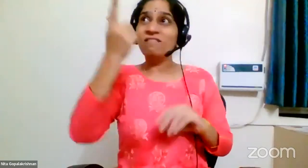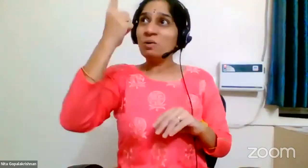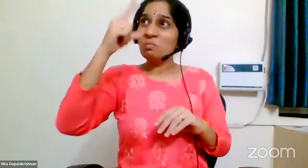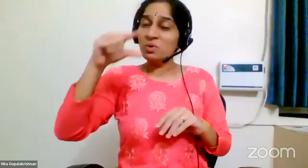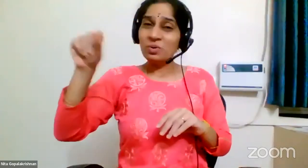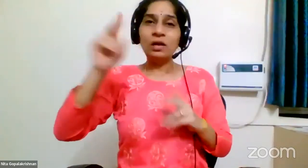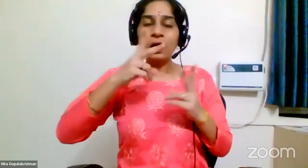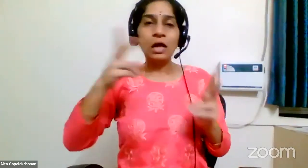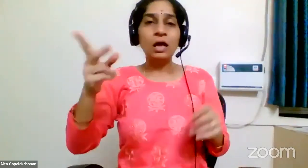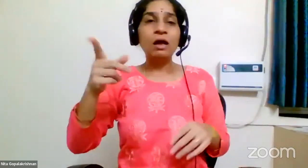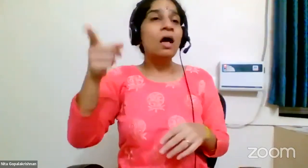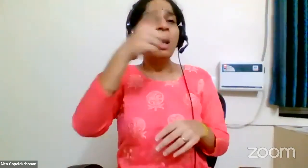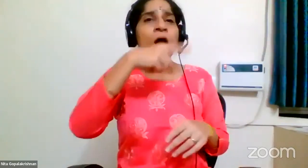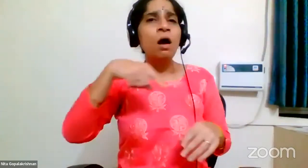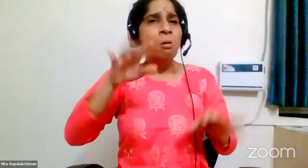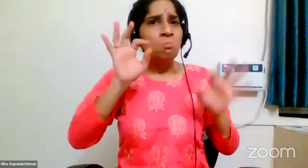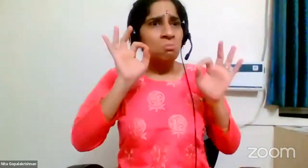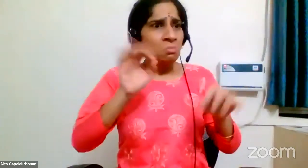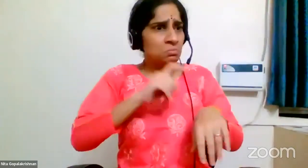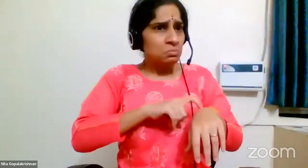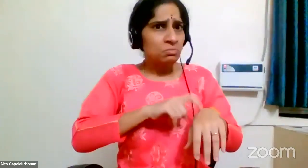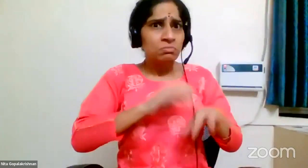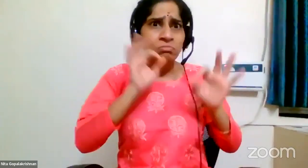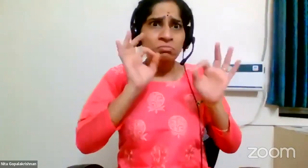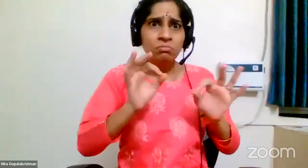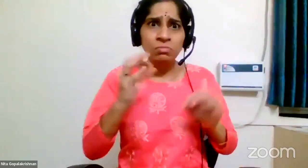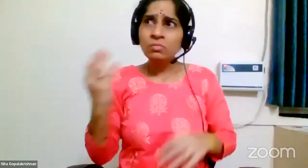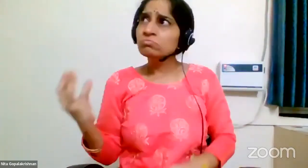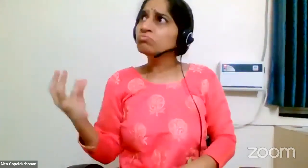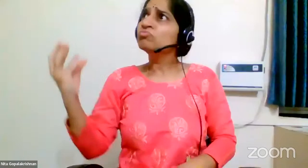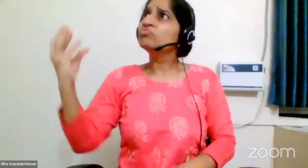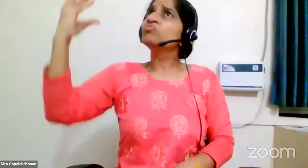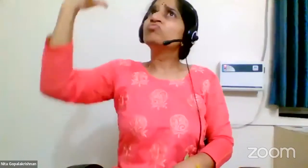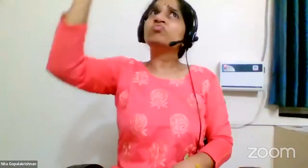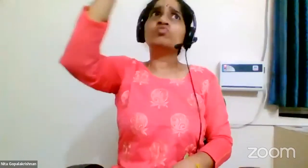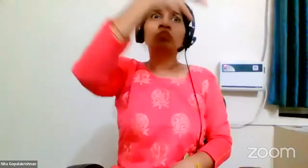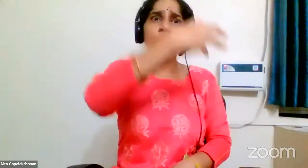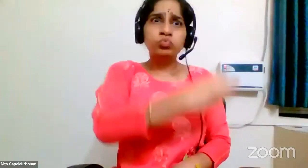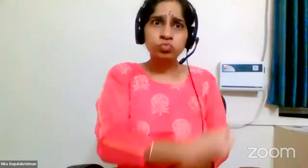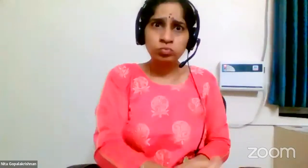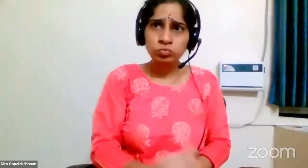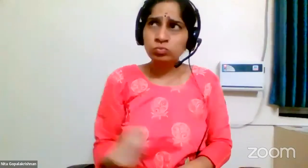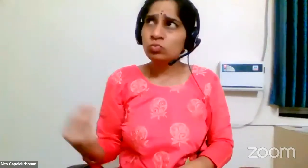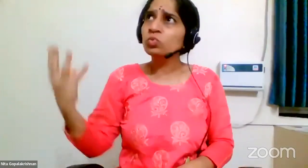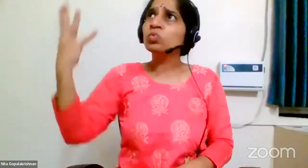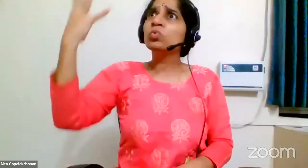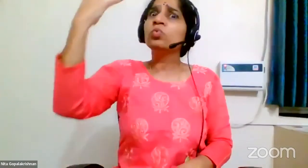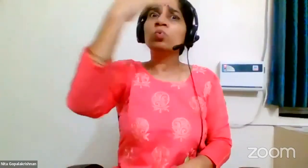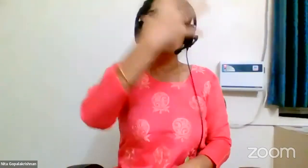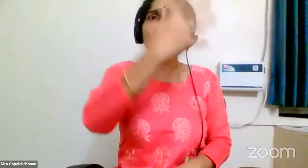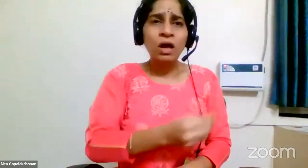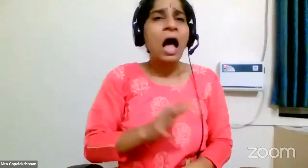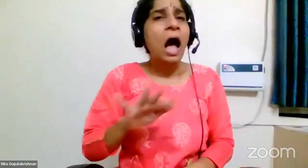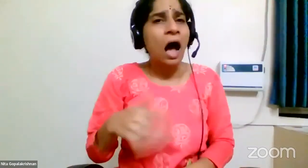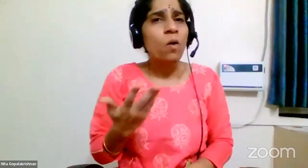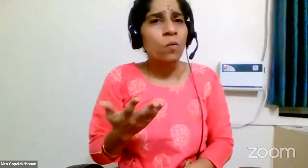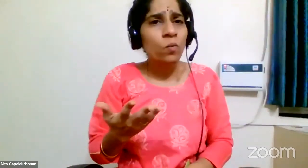टाइम होता है बिल्कुल समय पे चंद्रमा उगेगा, चंद्रमा जो है अस्त हो जाएगा। तो भगवान कह रहे हैं मेरे डर के कारण चलता है।